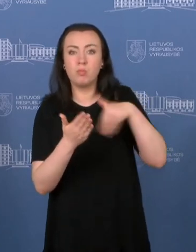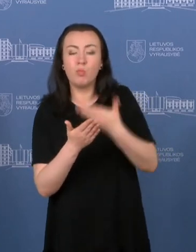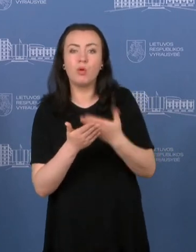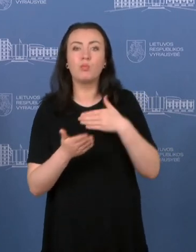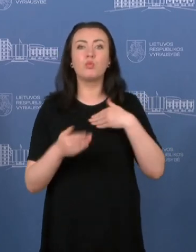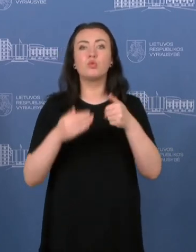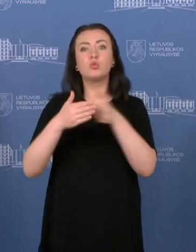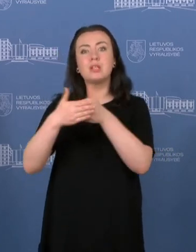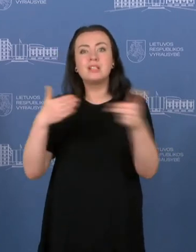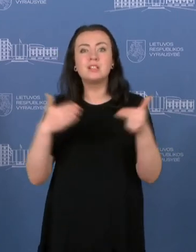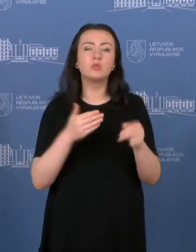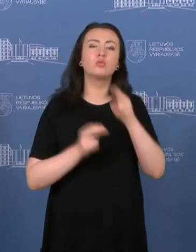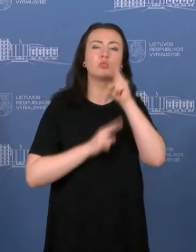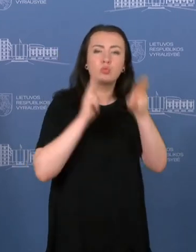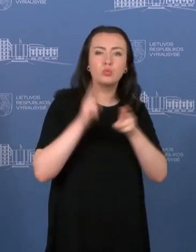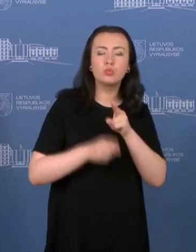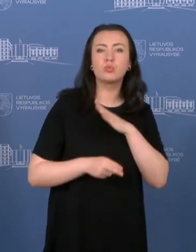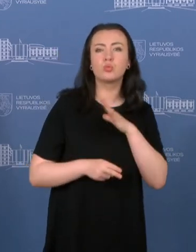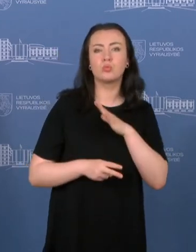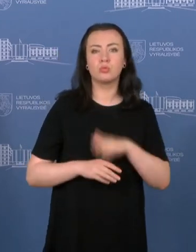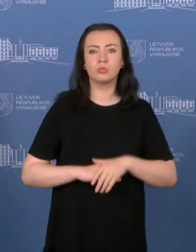institucijų nurodymus skundžia teismuose.